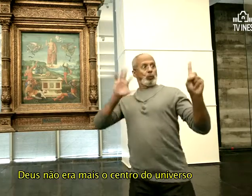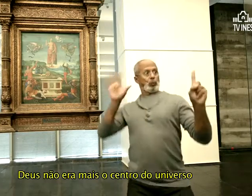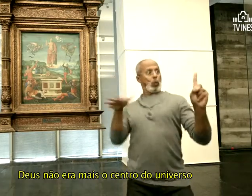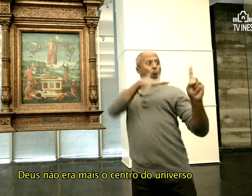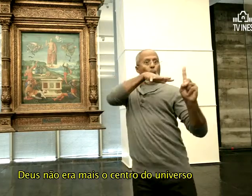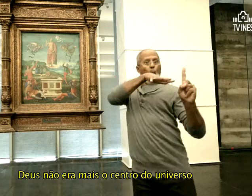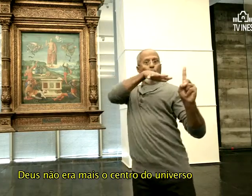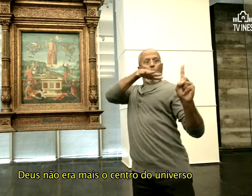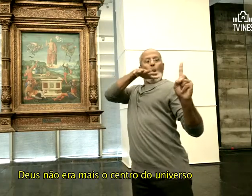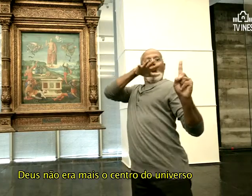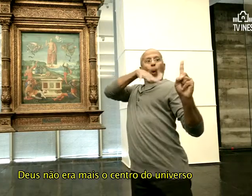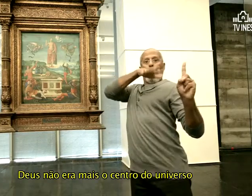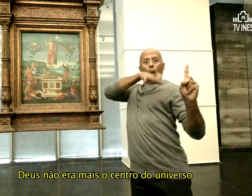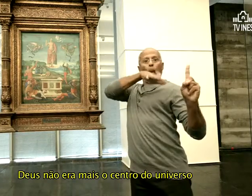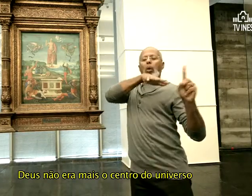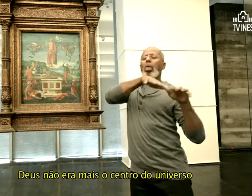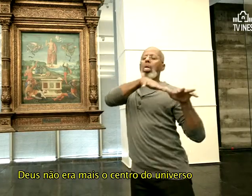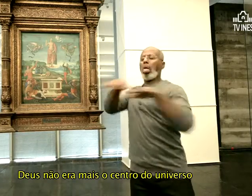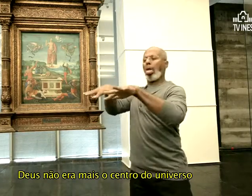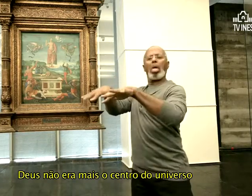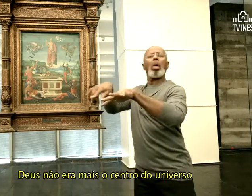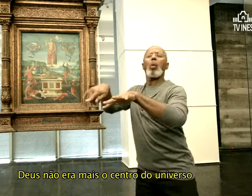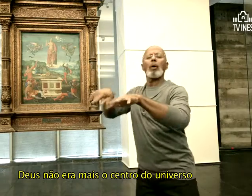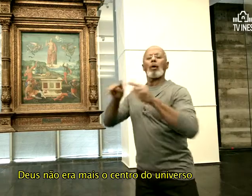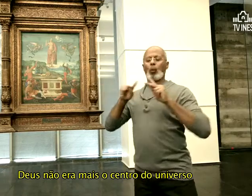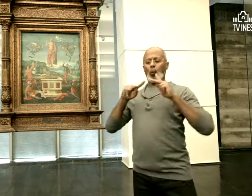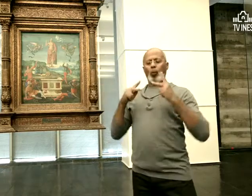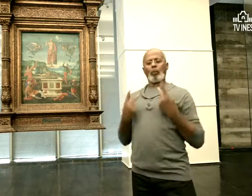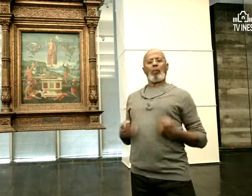Deus não era mais o centro do universo.